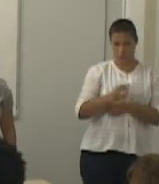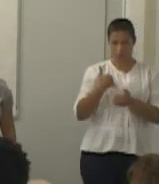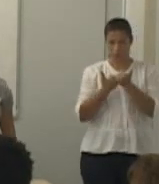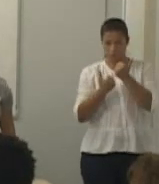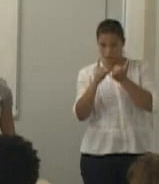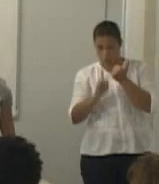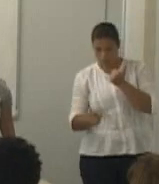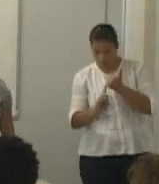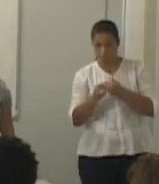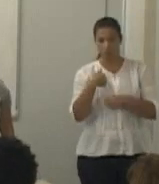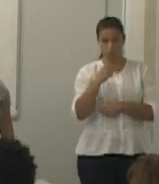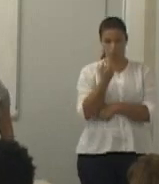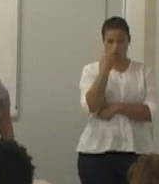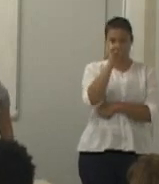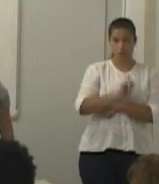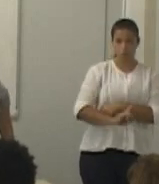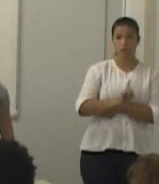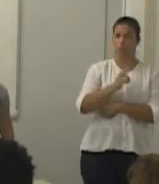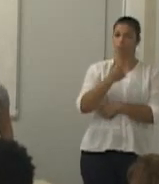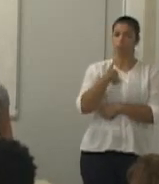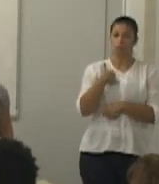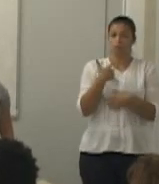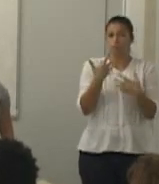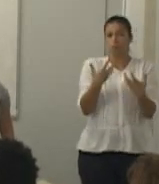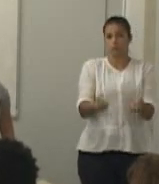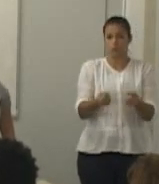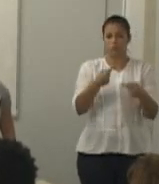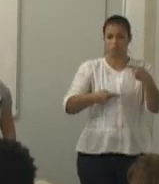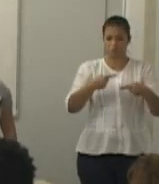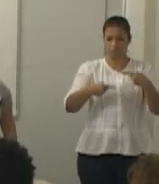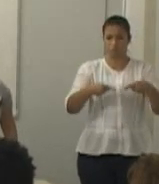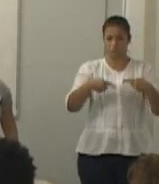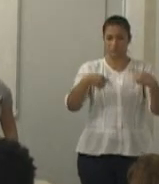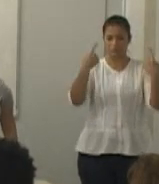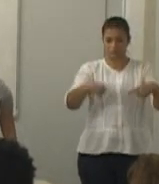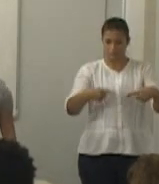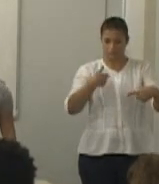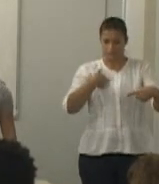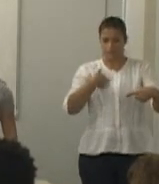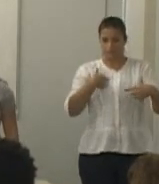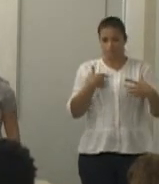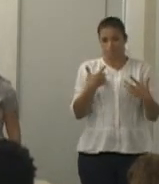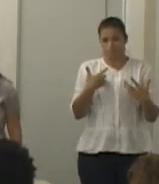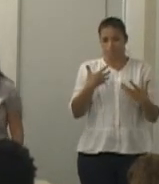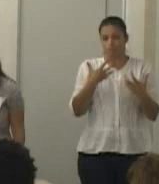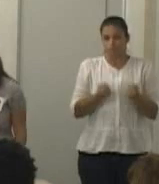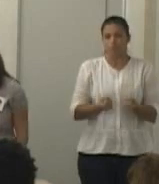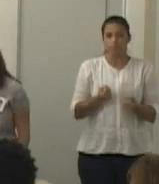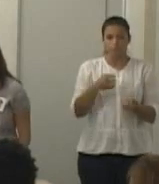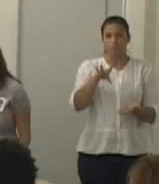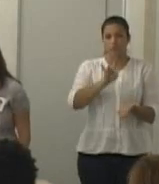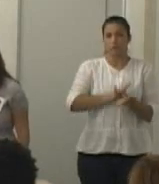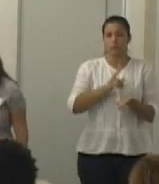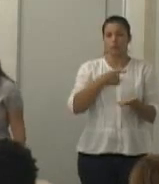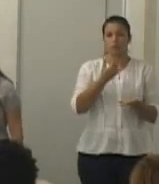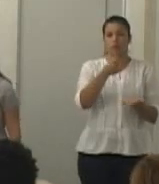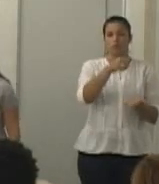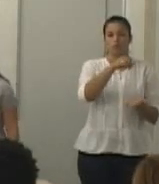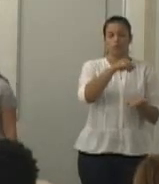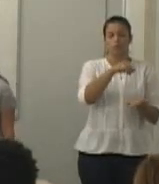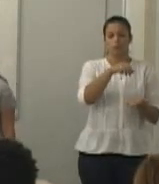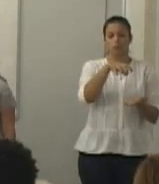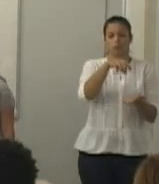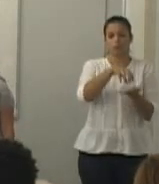obviamente aceitei a o desafio de ter no instituto de biofísica o